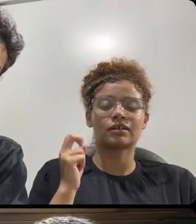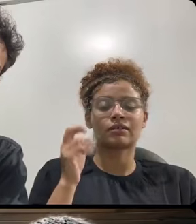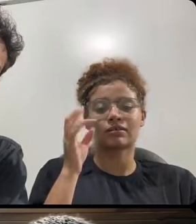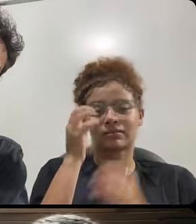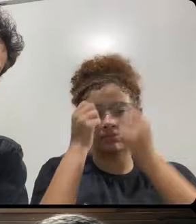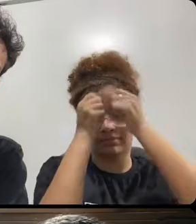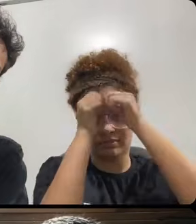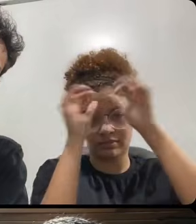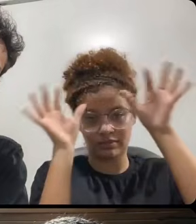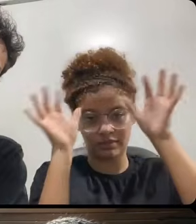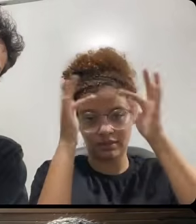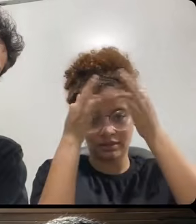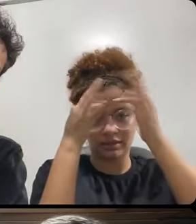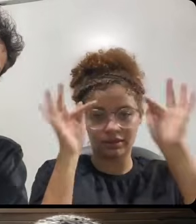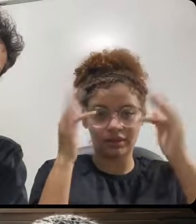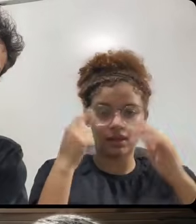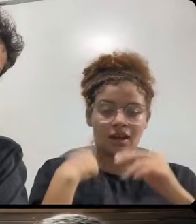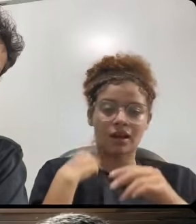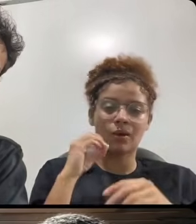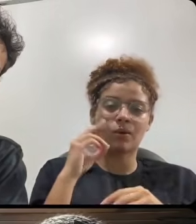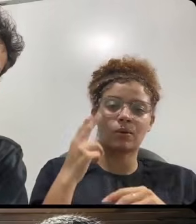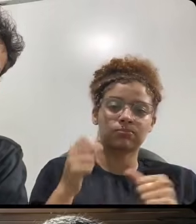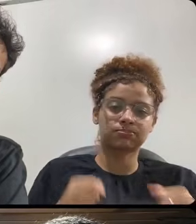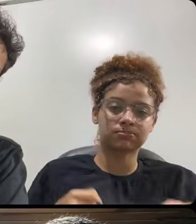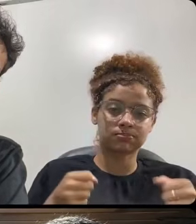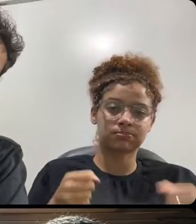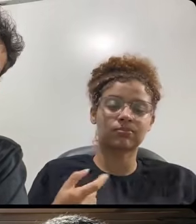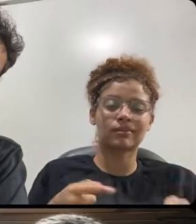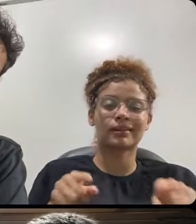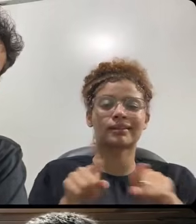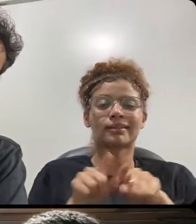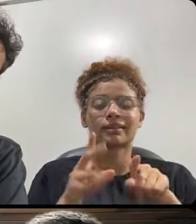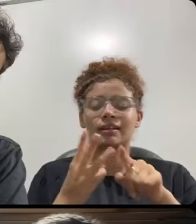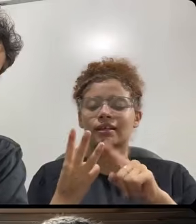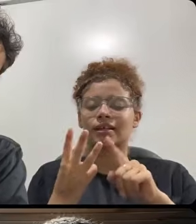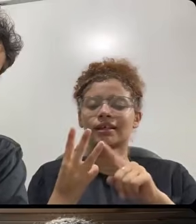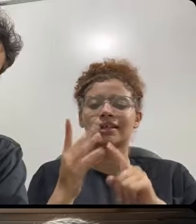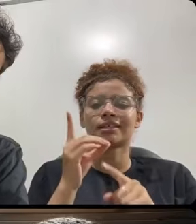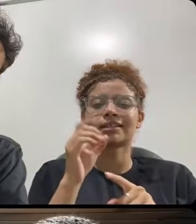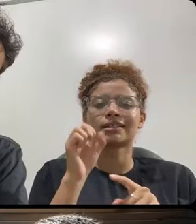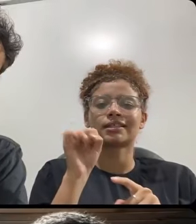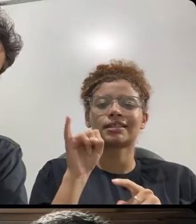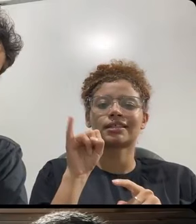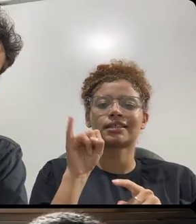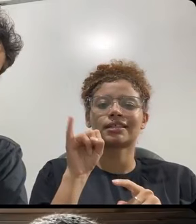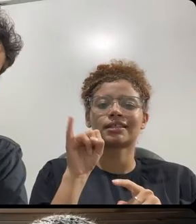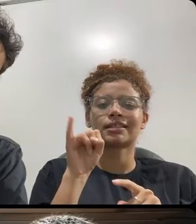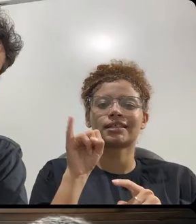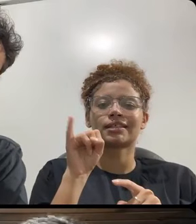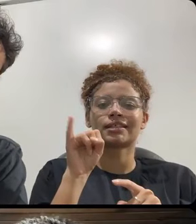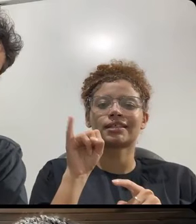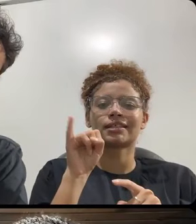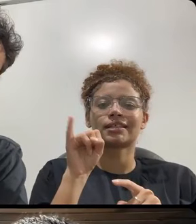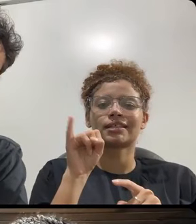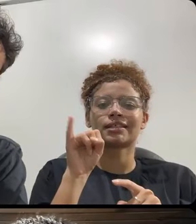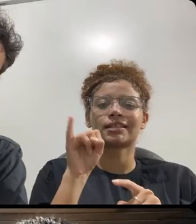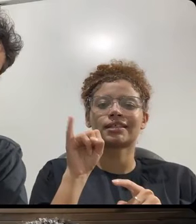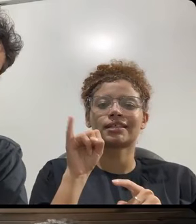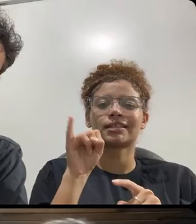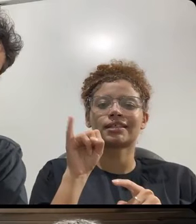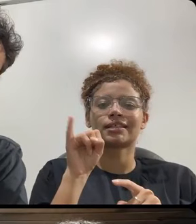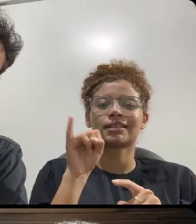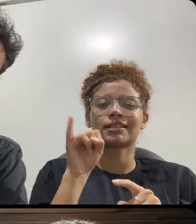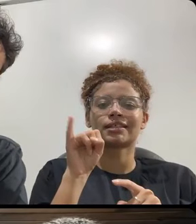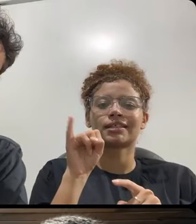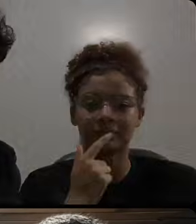TDAH, cadeirante, dificuldade para aprender, e tinha ele, tinha que estar com ele, né? Cada estagiário tinha